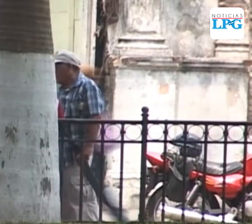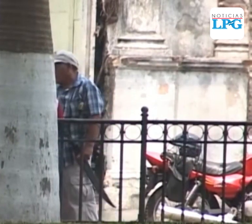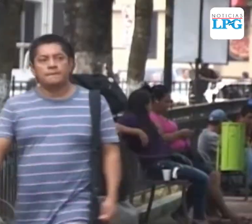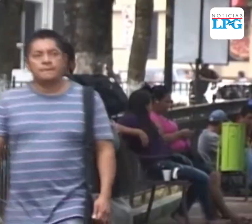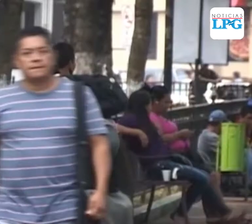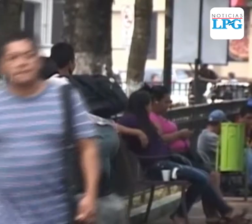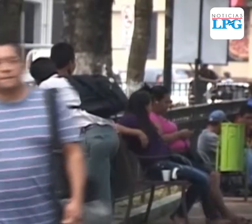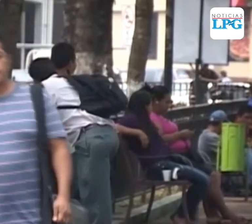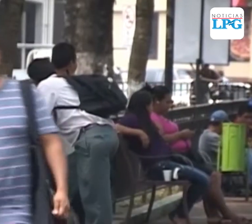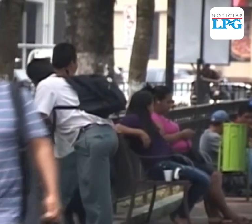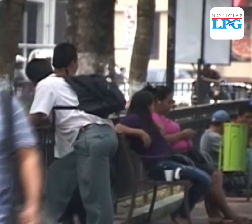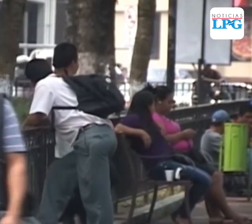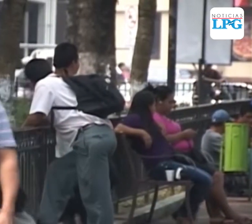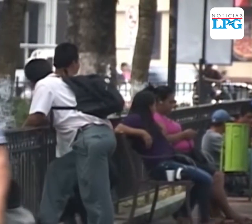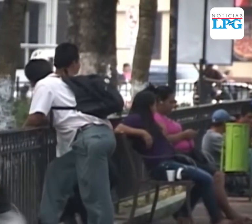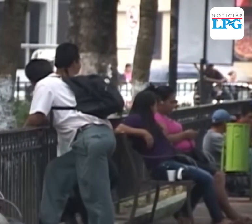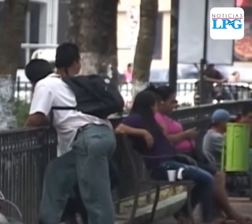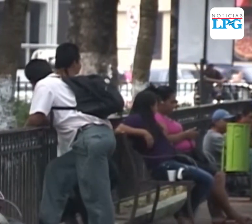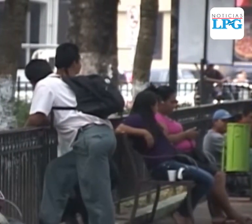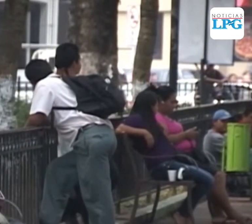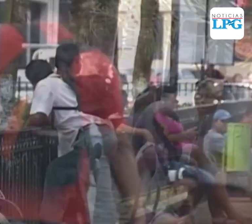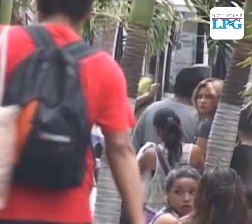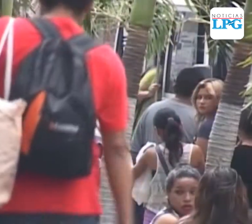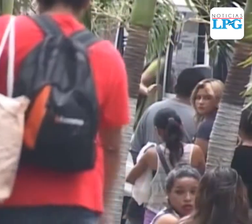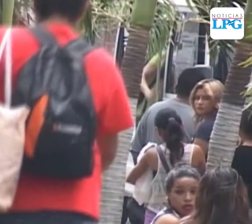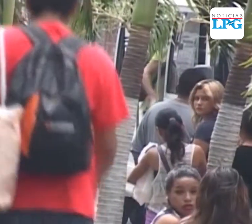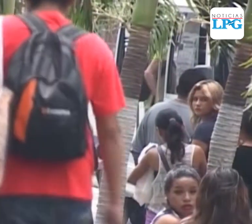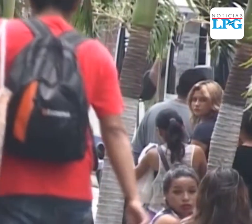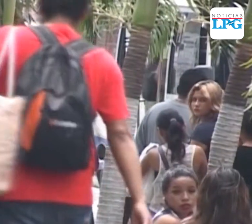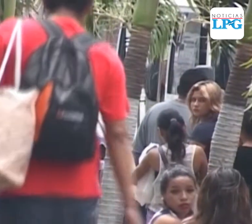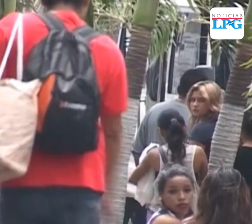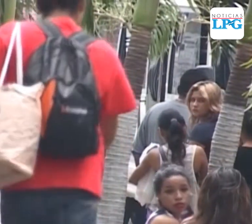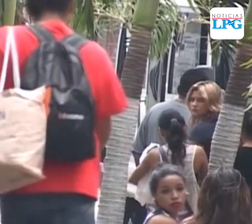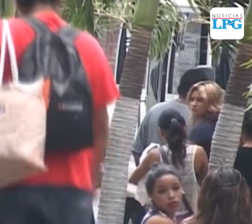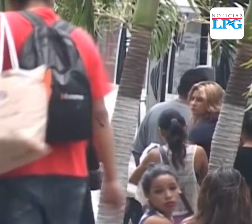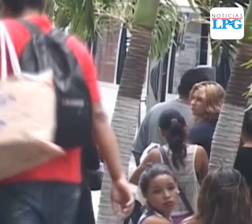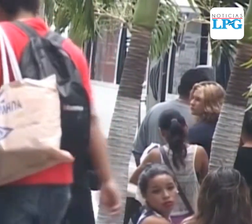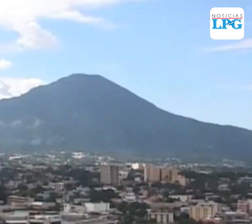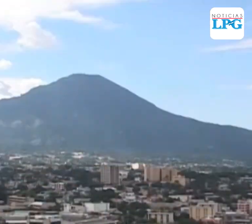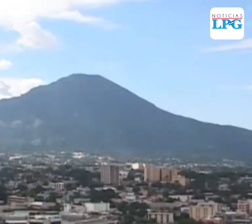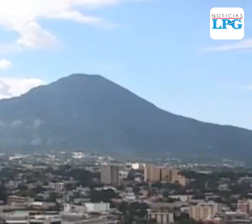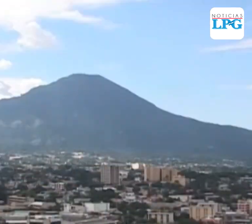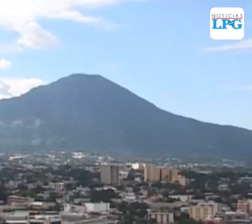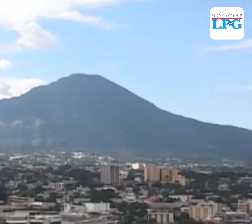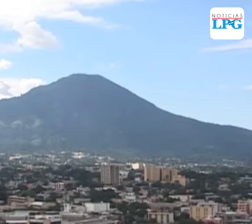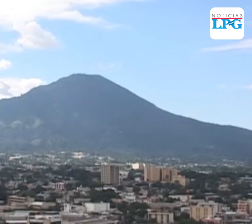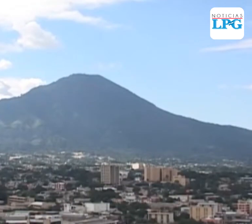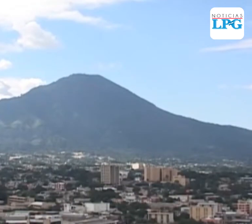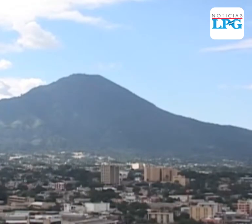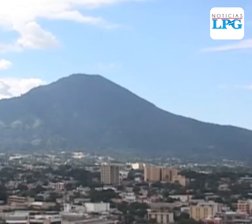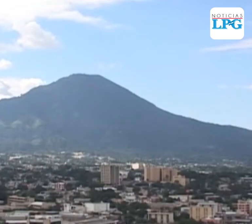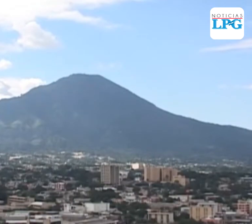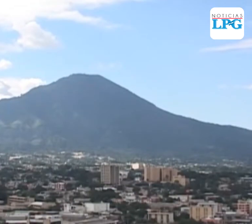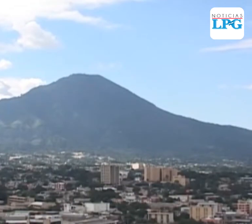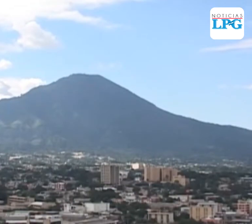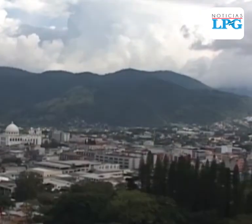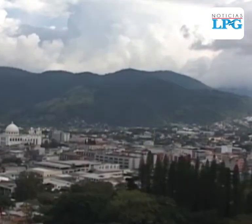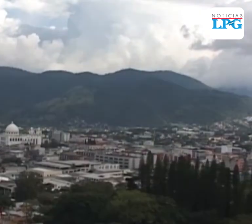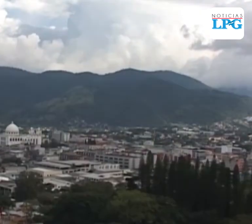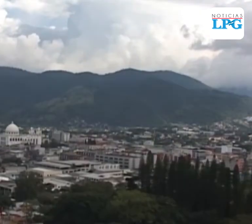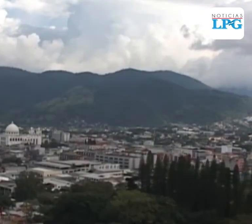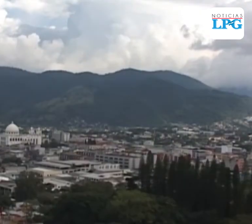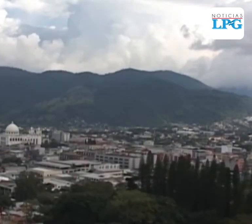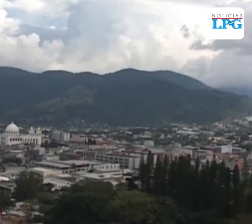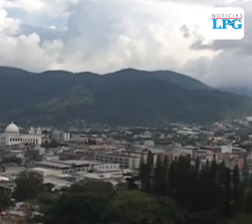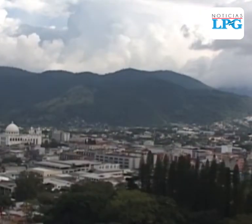y a la fecha aún no se tiene claro cómo estará conformada, cuáles serán sus competencias y limitantes, por lo que